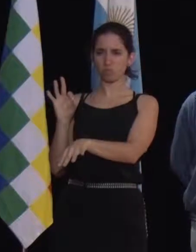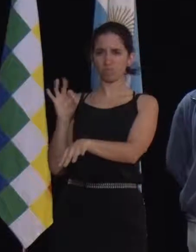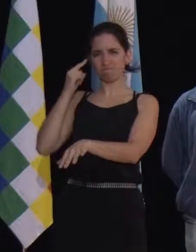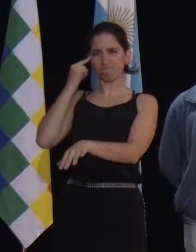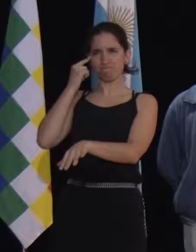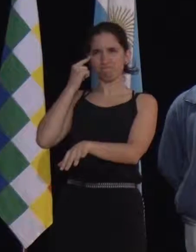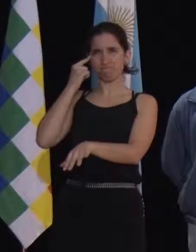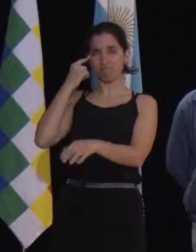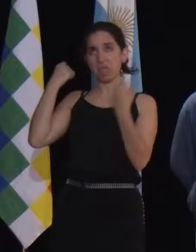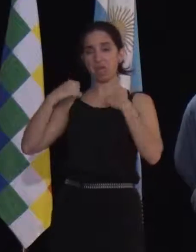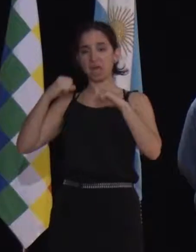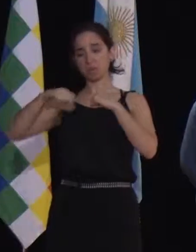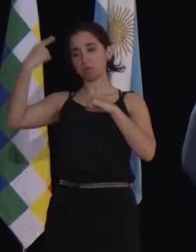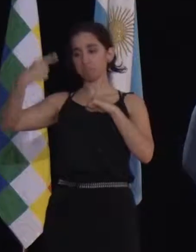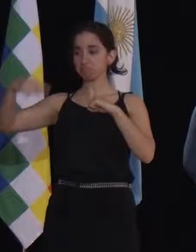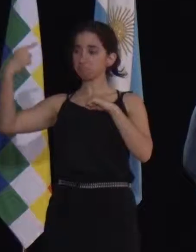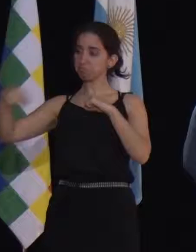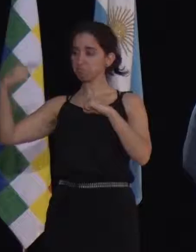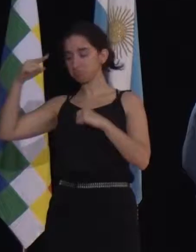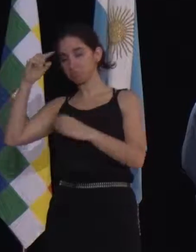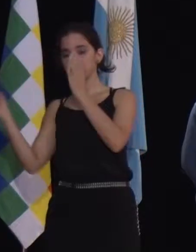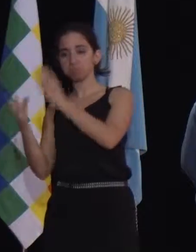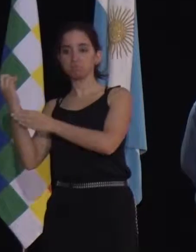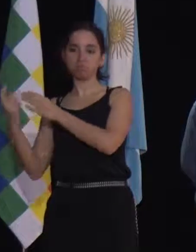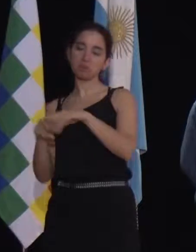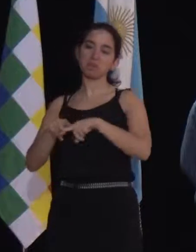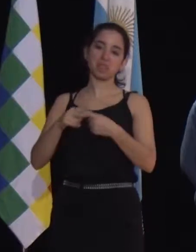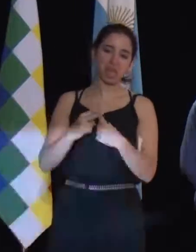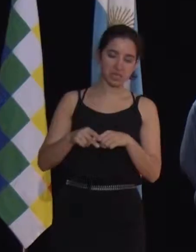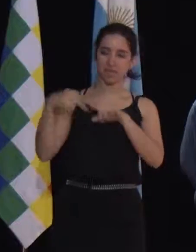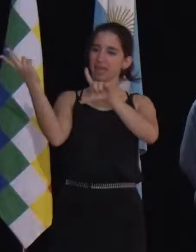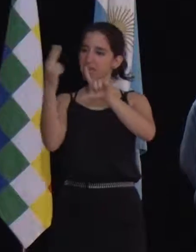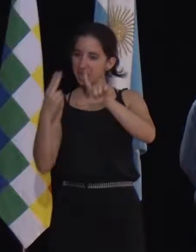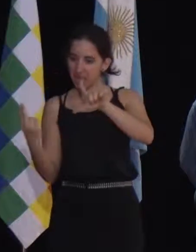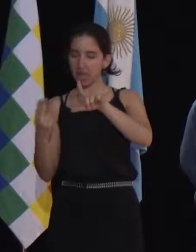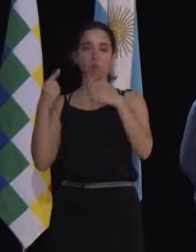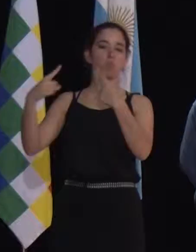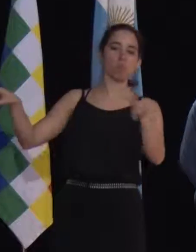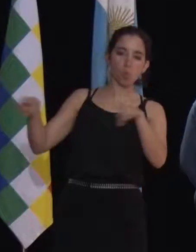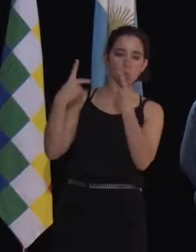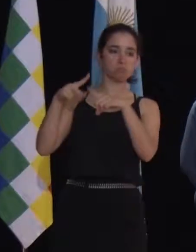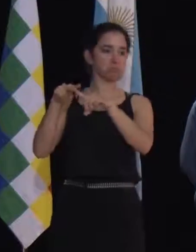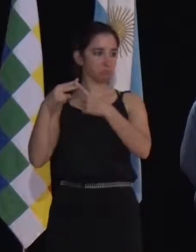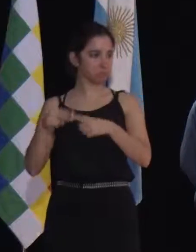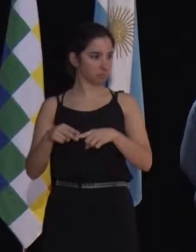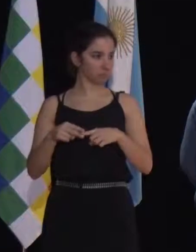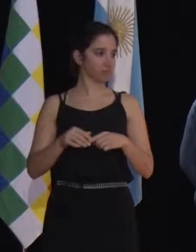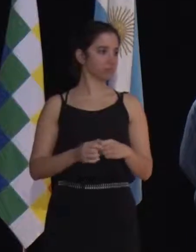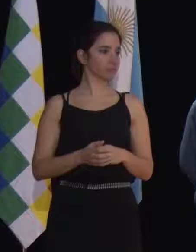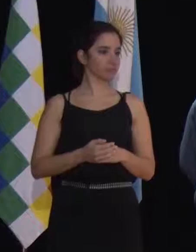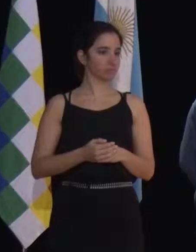empezamos a armar otro tipo de actividades como talleres de pintura de música cosas así